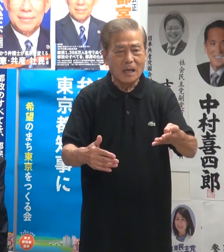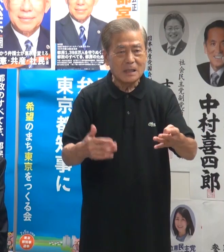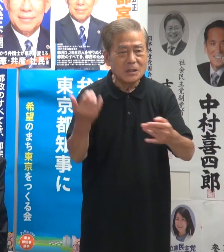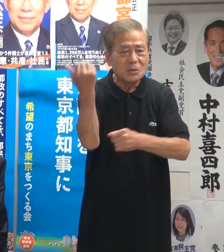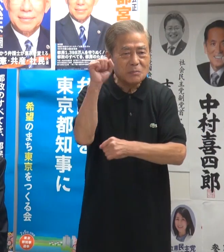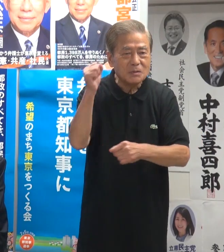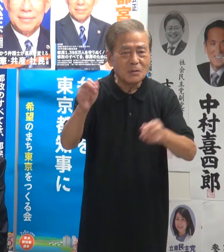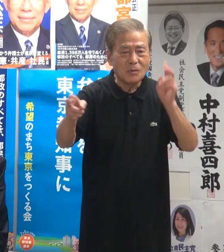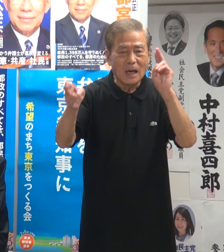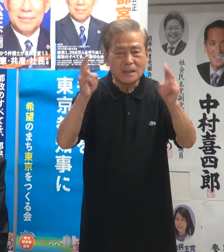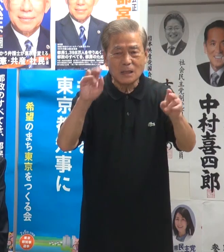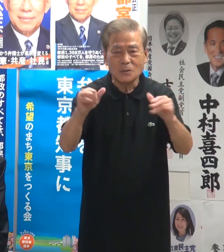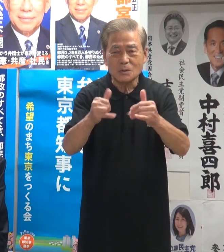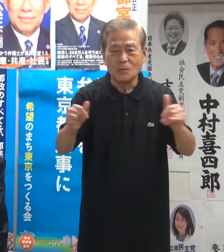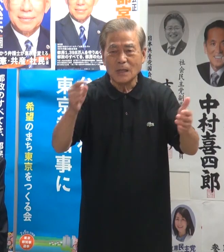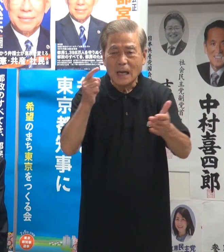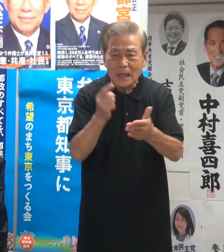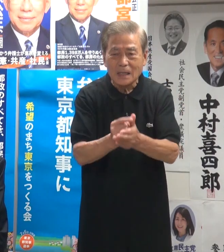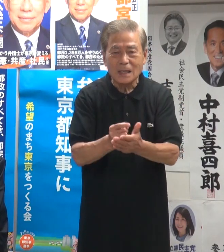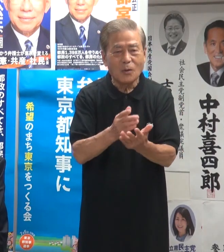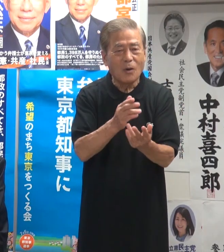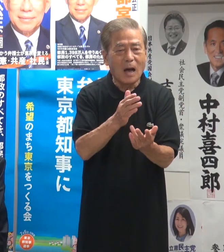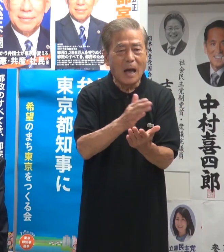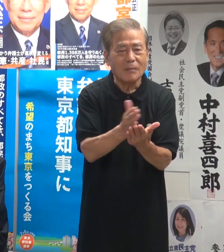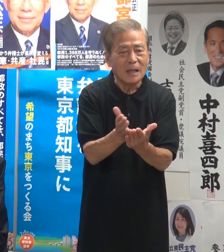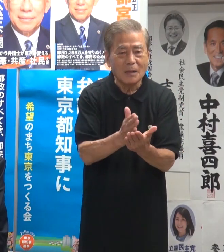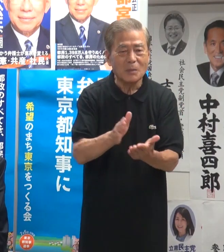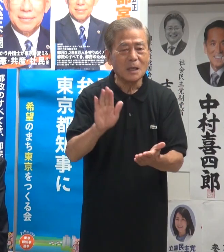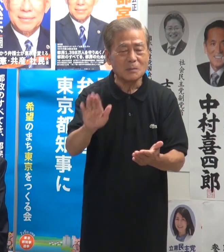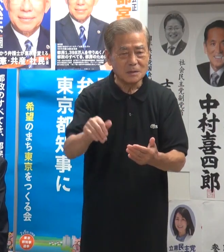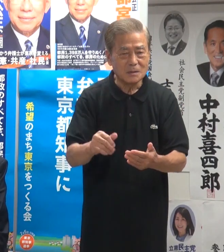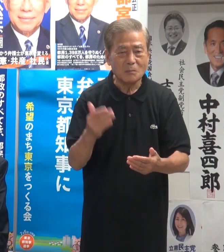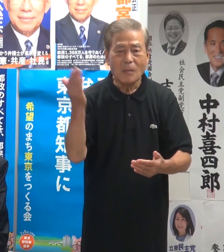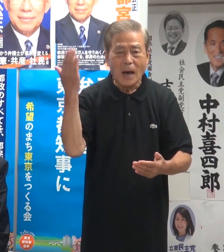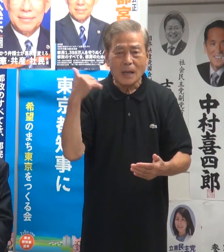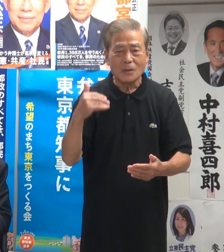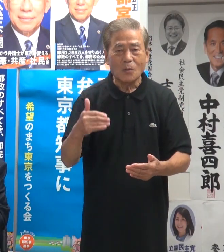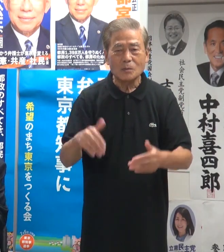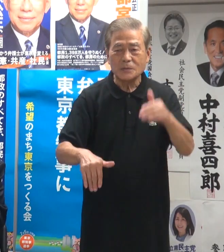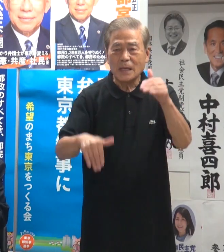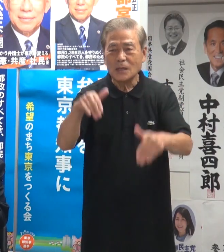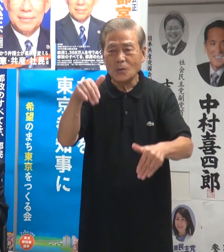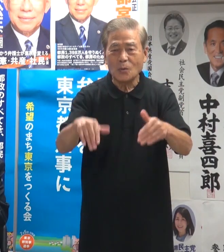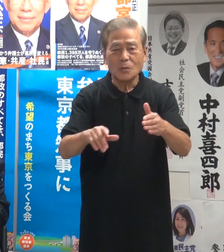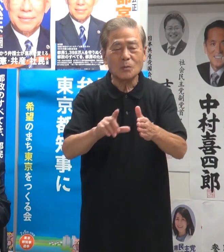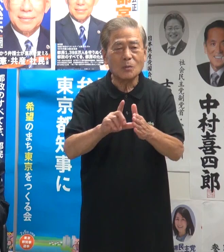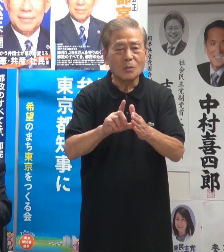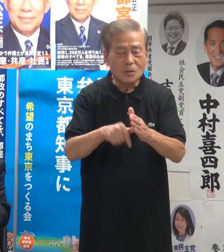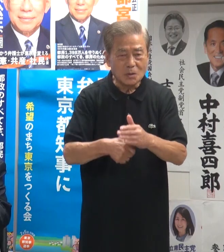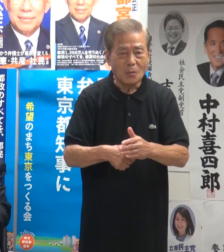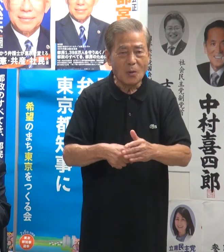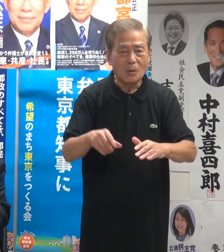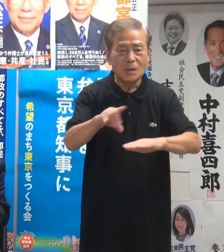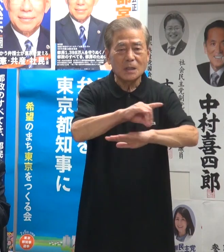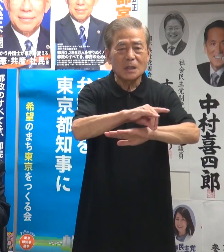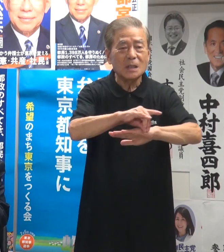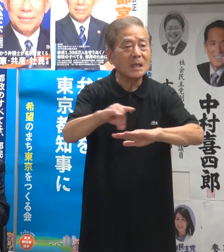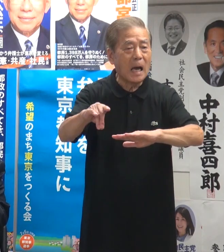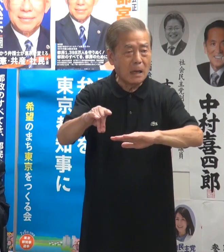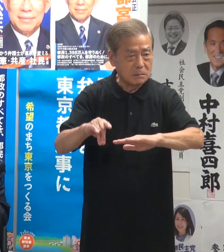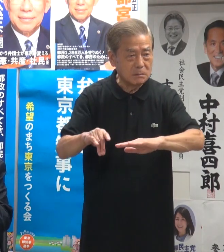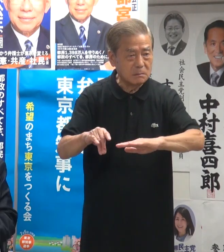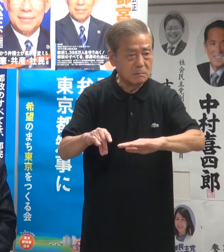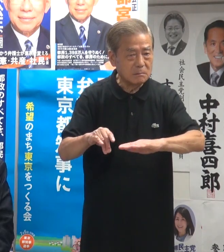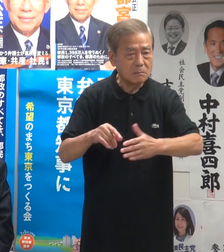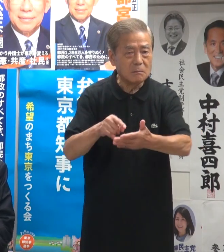でね、まあ、2014年の選挙の時もある候補者が企画オファーはもう10回以上あったんですけど、その